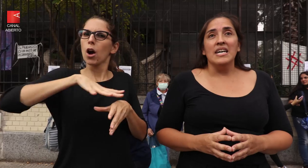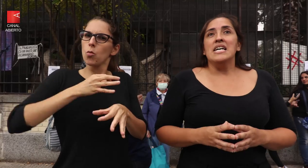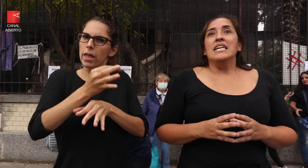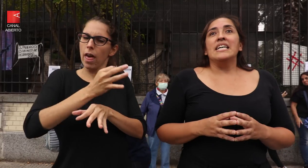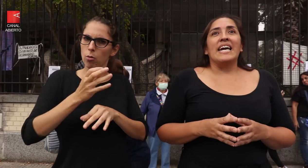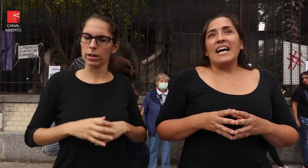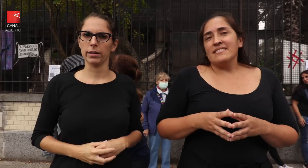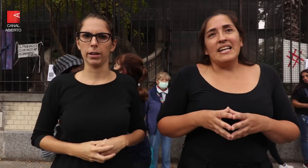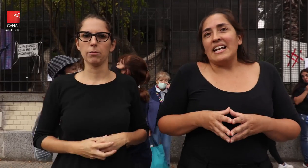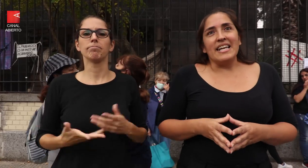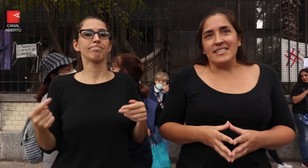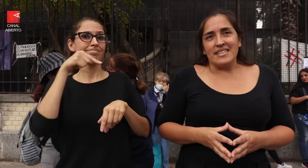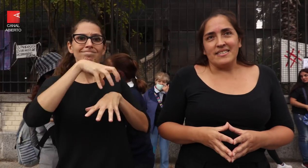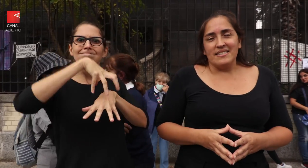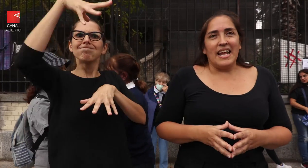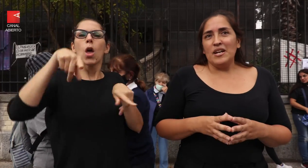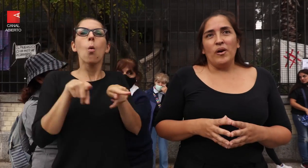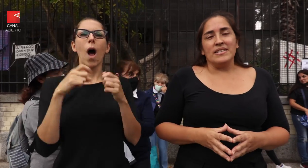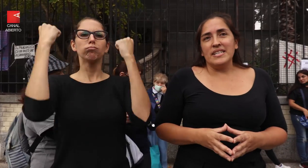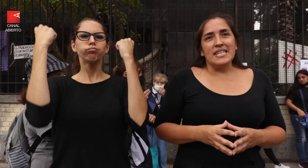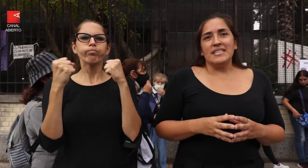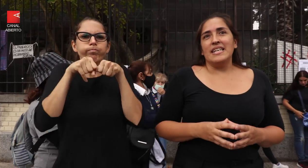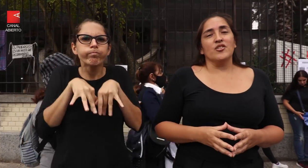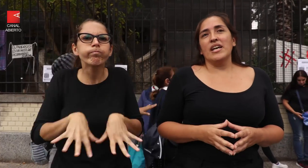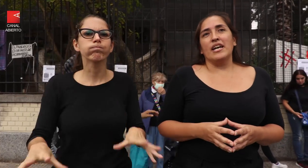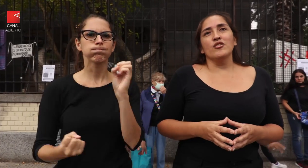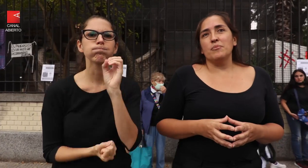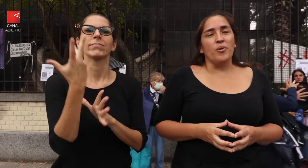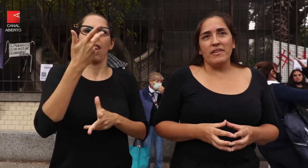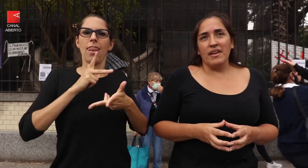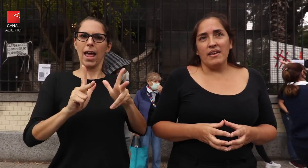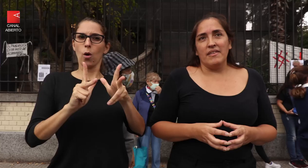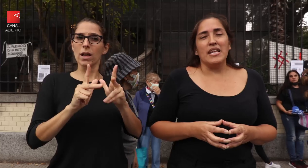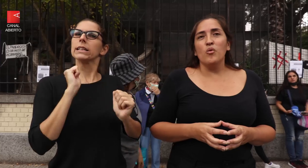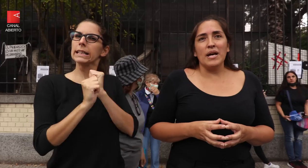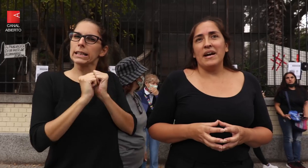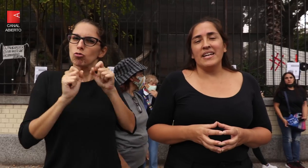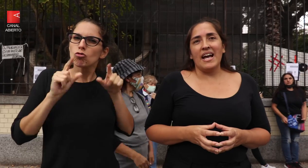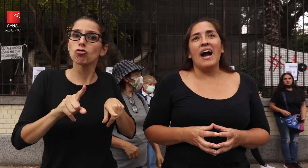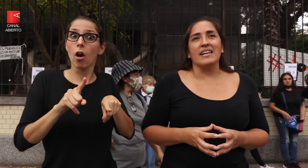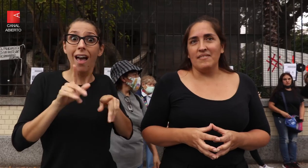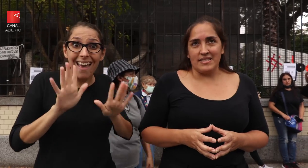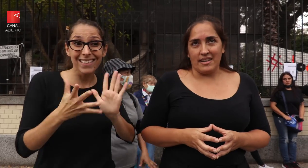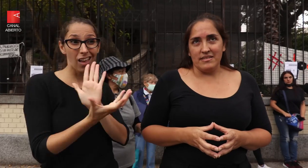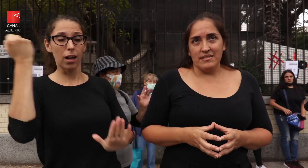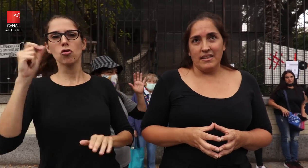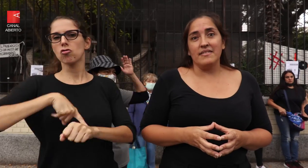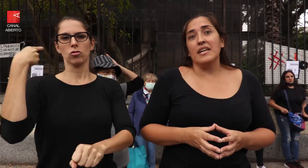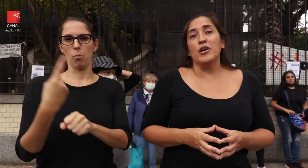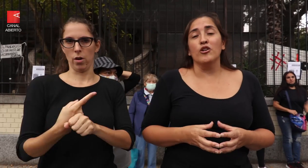educativa, y que acá están las raíces de la lengua de señas y de la historia que no se puede de ninguna manera